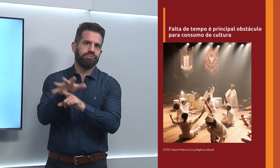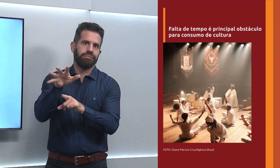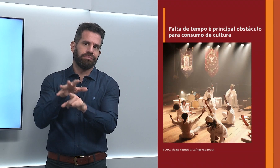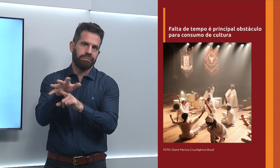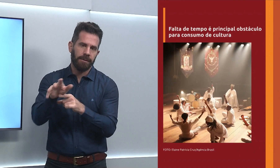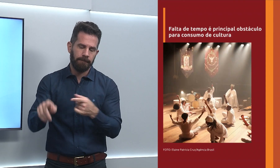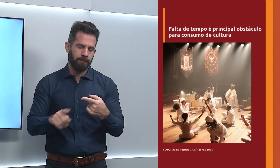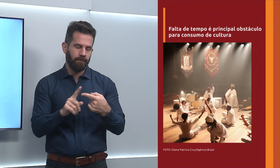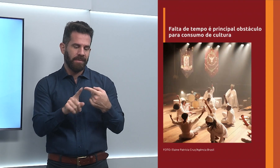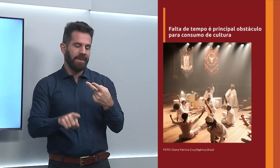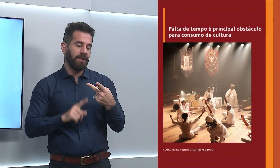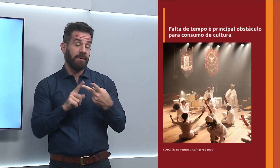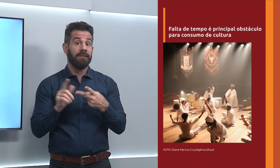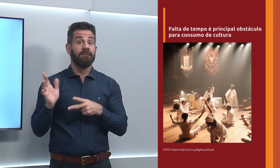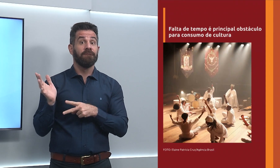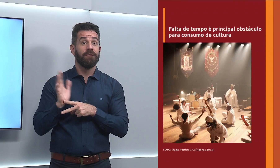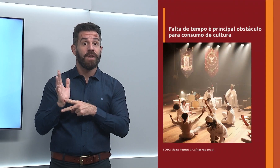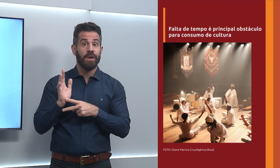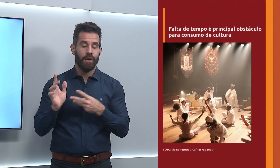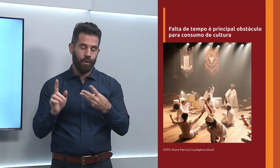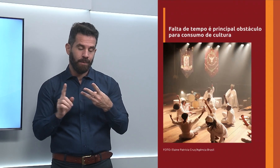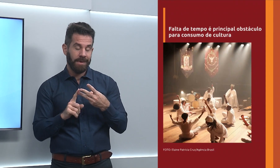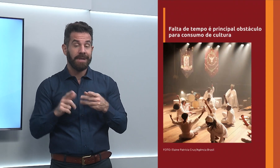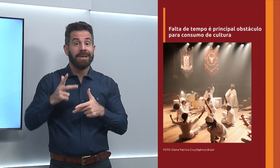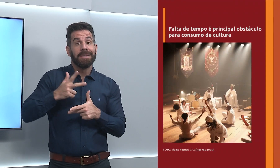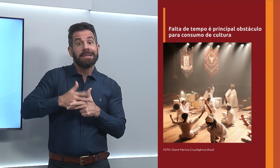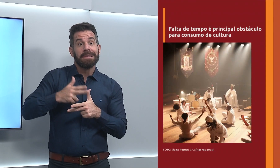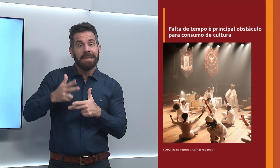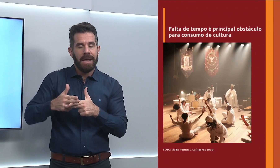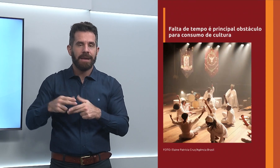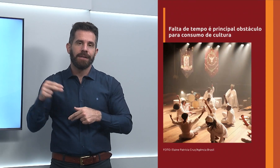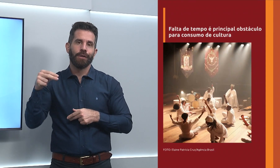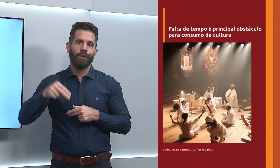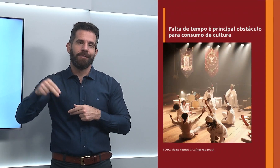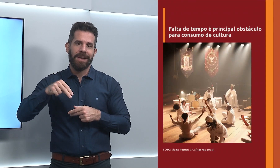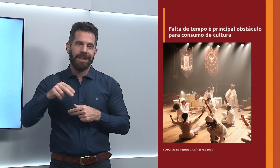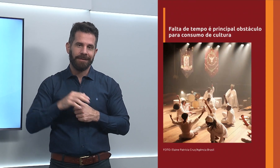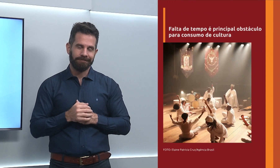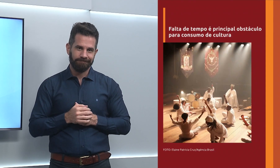de filmes, séries e novelas.